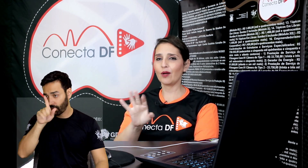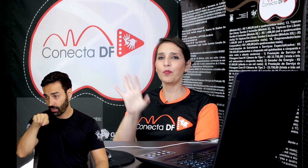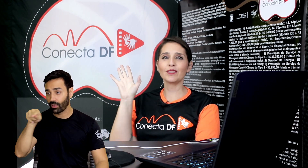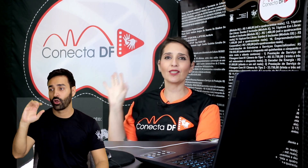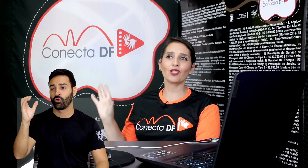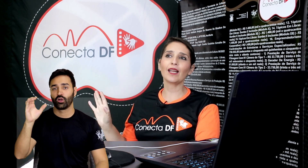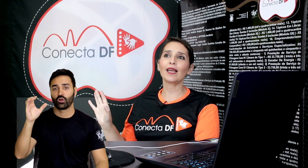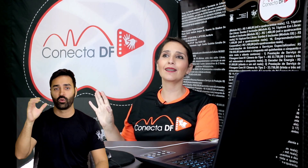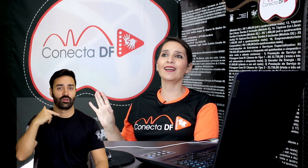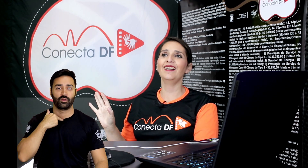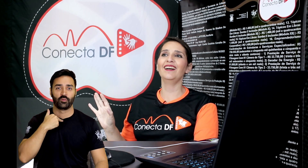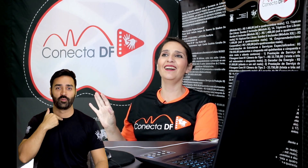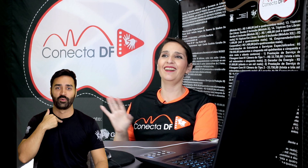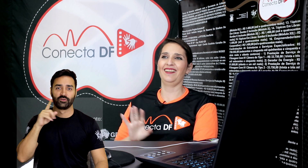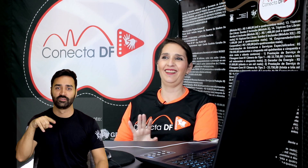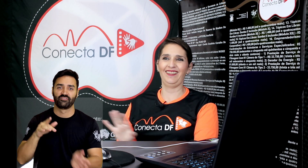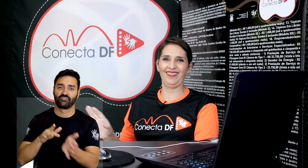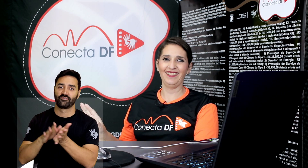e não pode ser genérica.